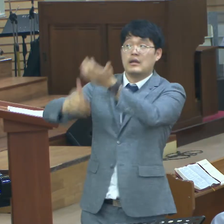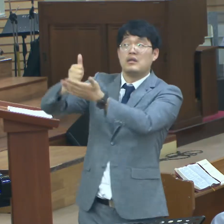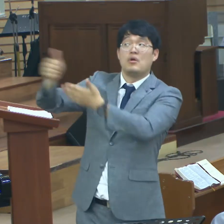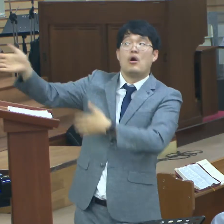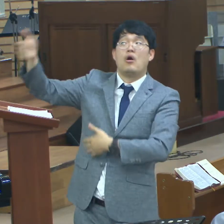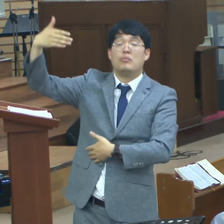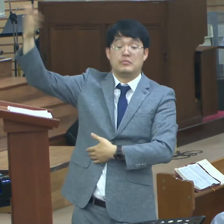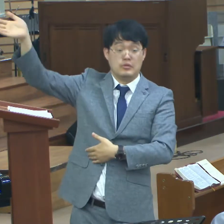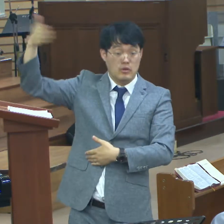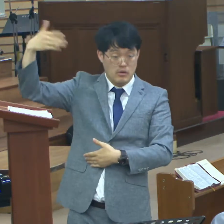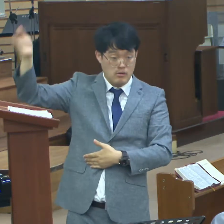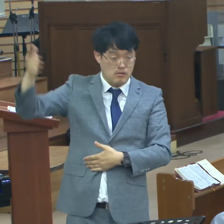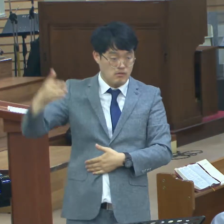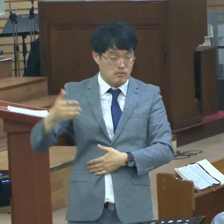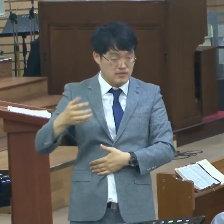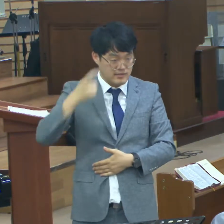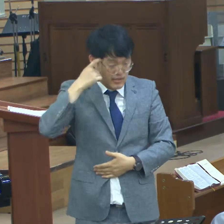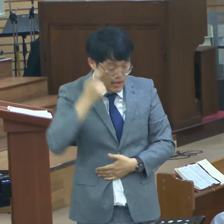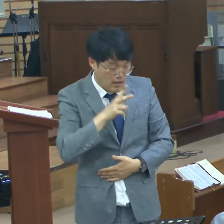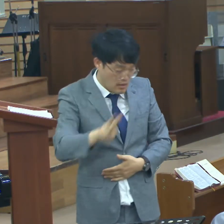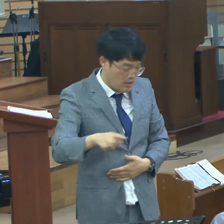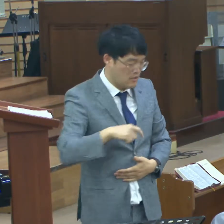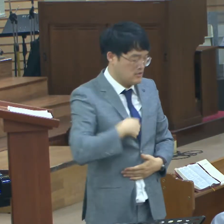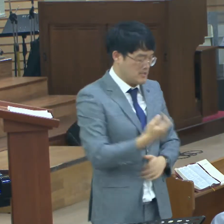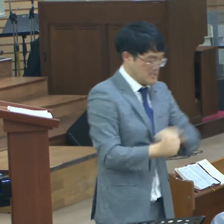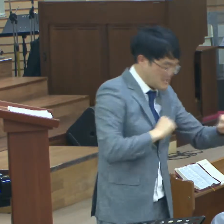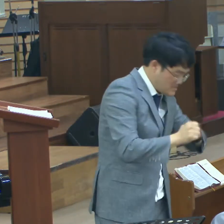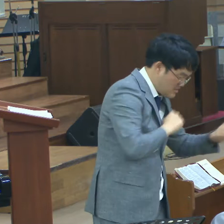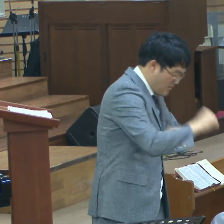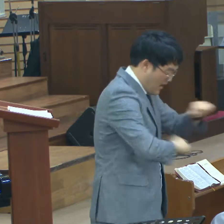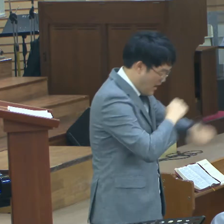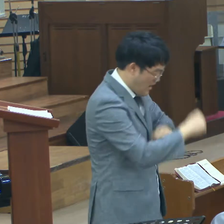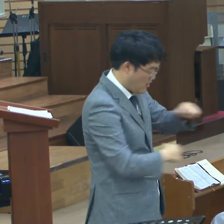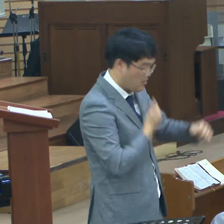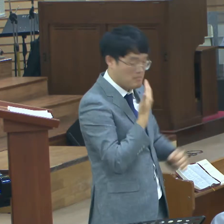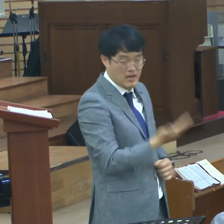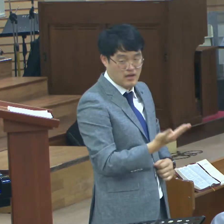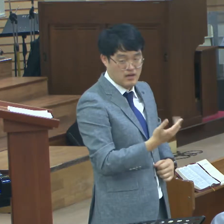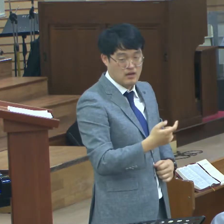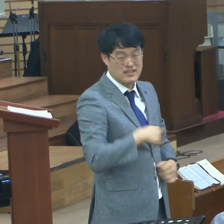행한 것이 문제가 안 되는 거예요. 그러려면 하나님이 없어야 되는 거예요.